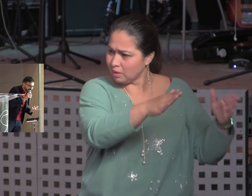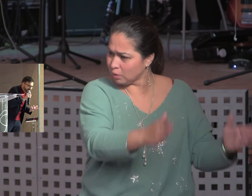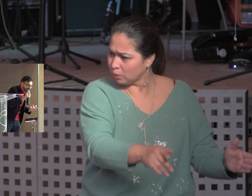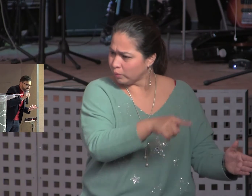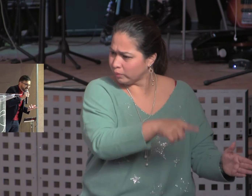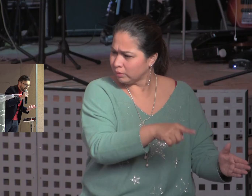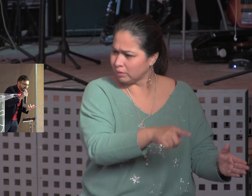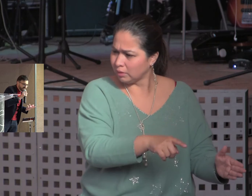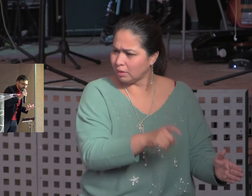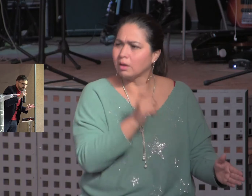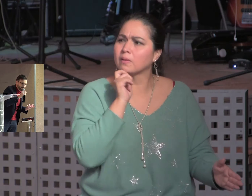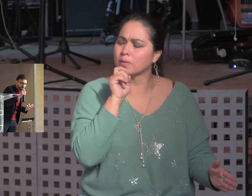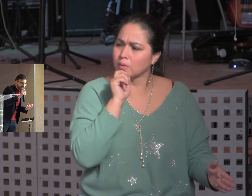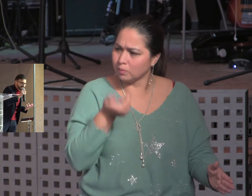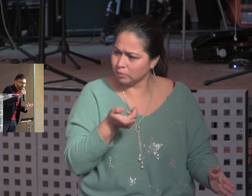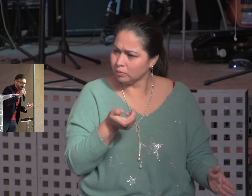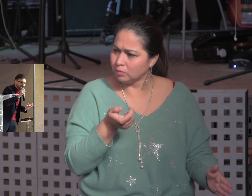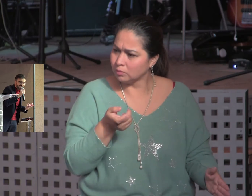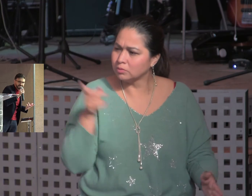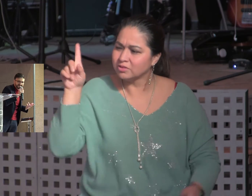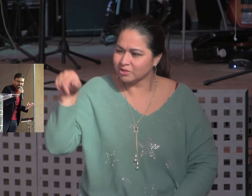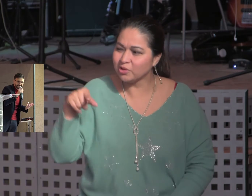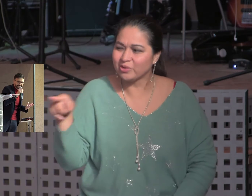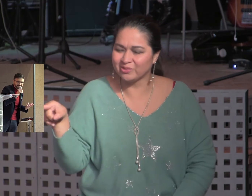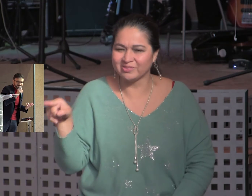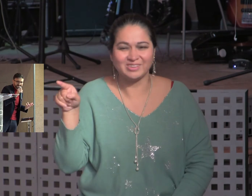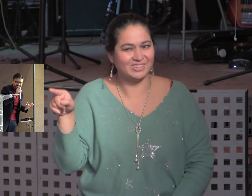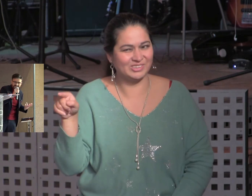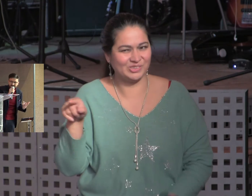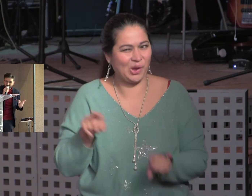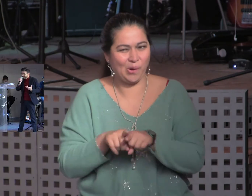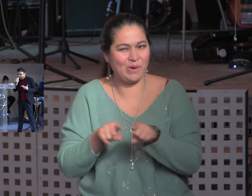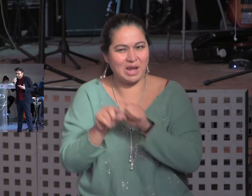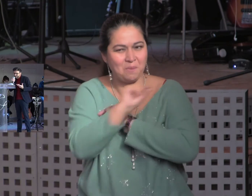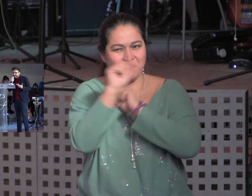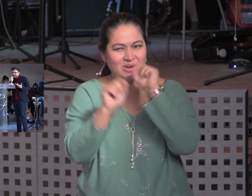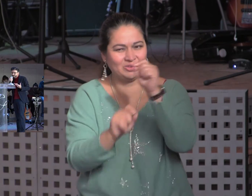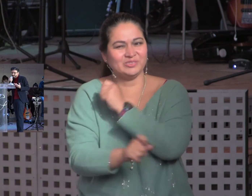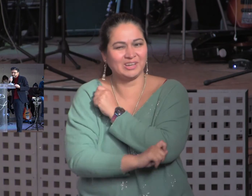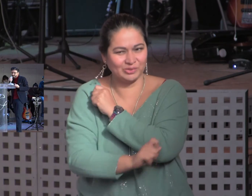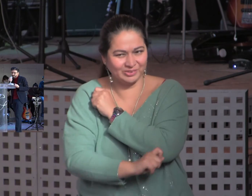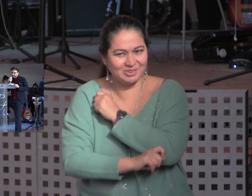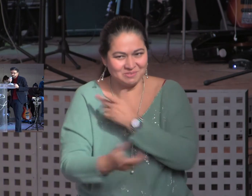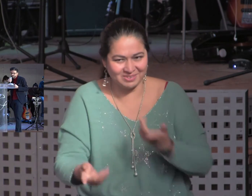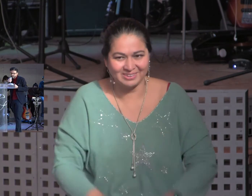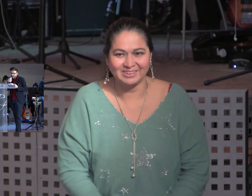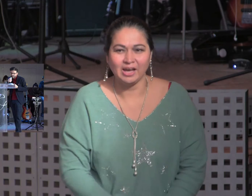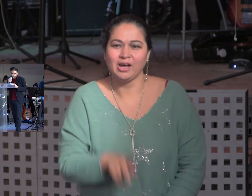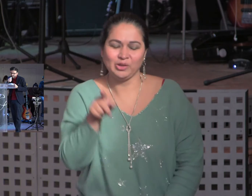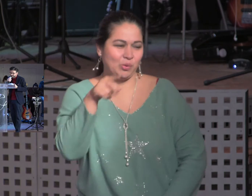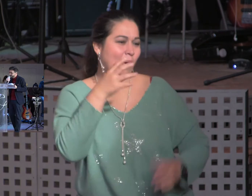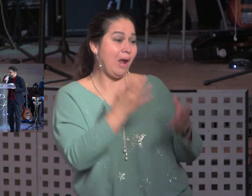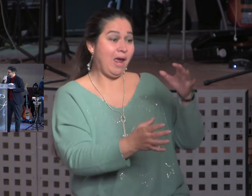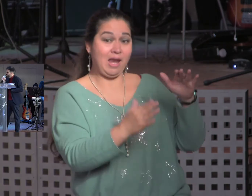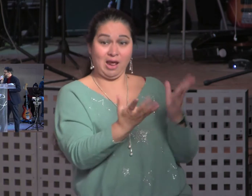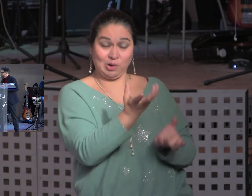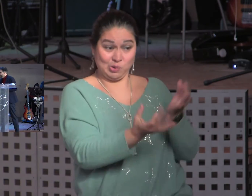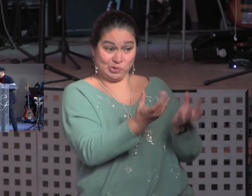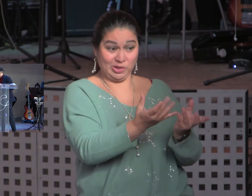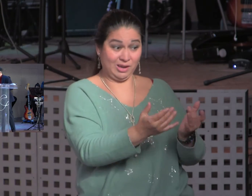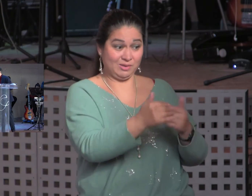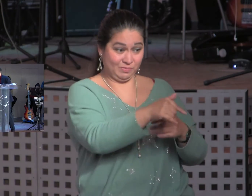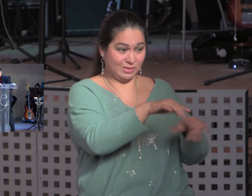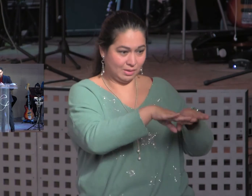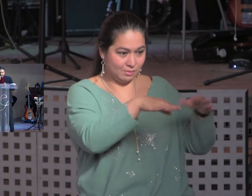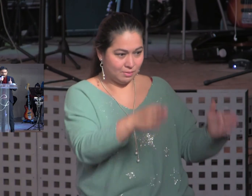cocina? Pregunta trampa. Tú miras la mesa de la cocina y es